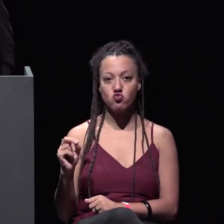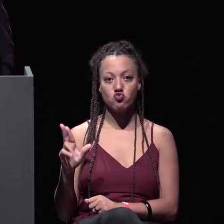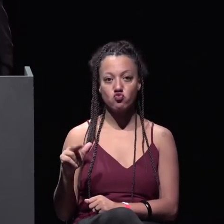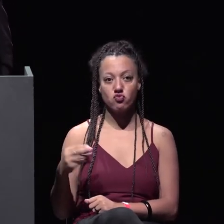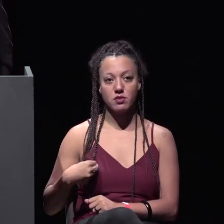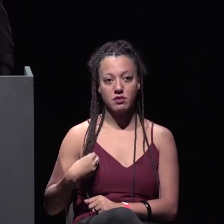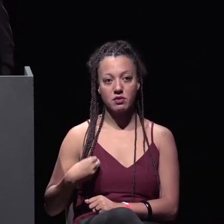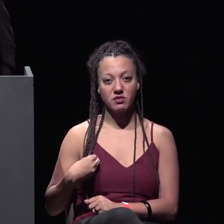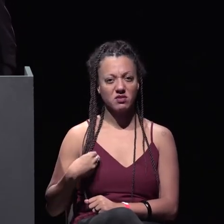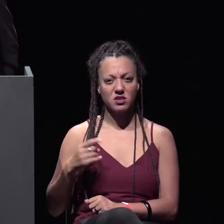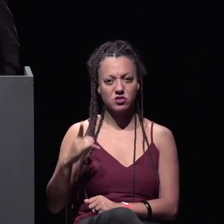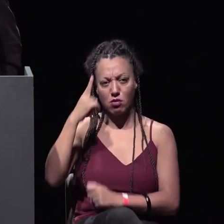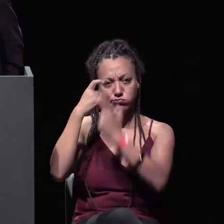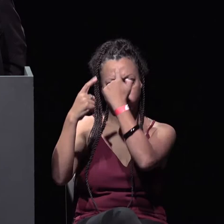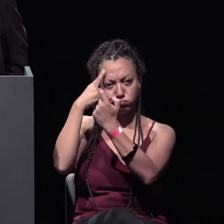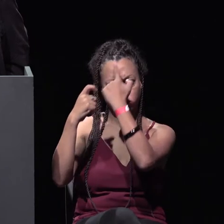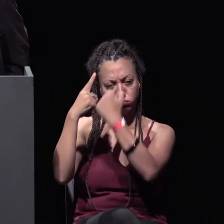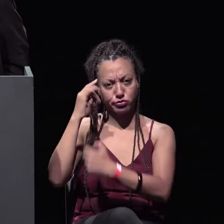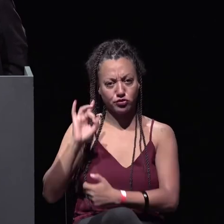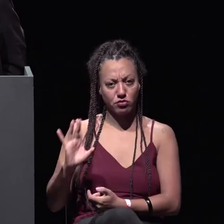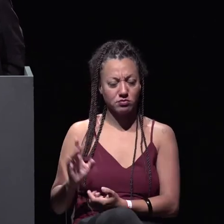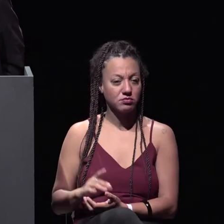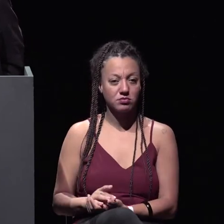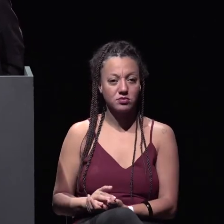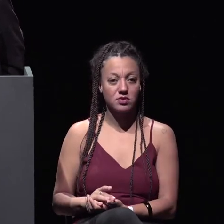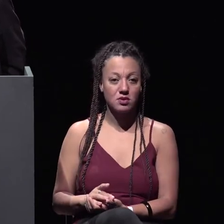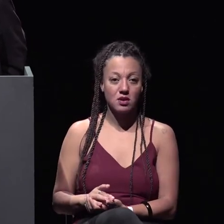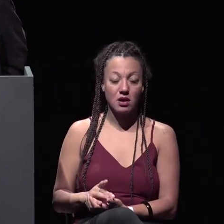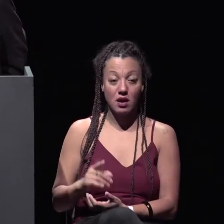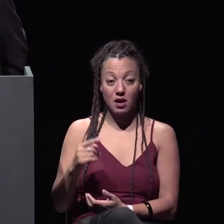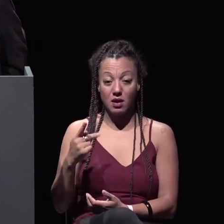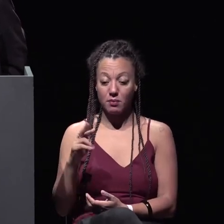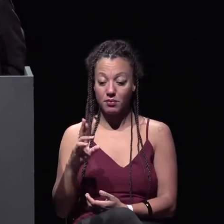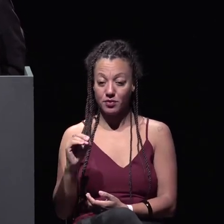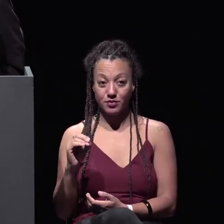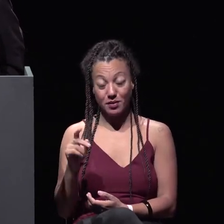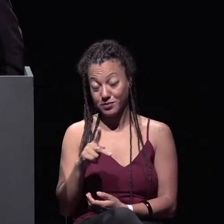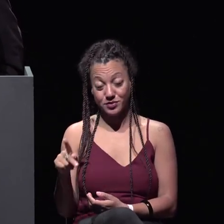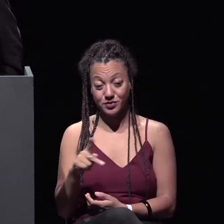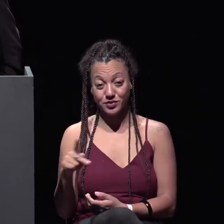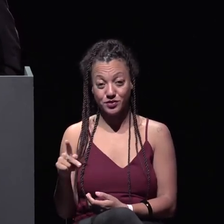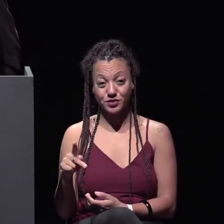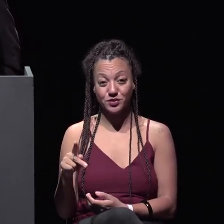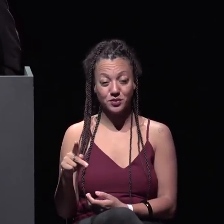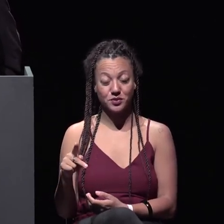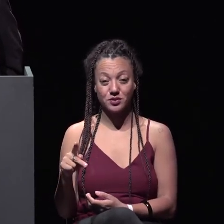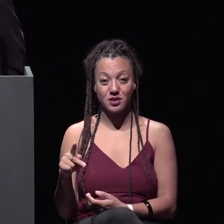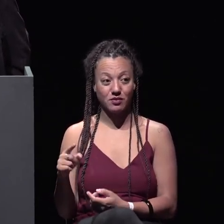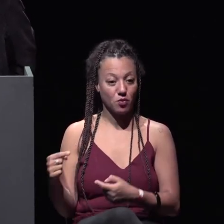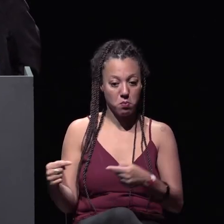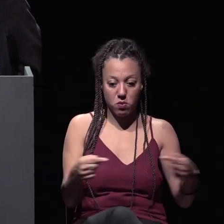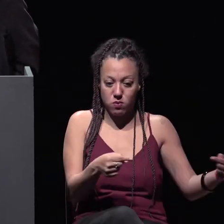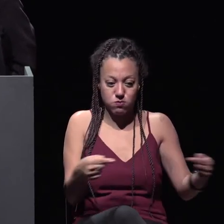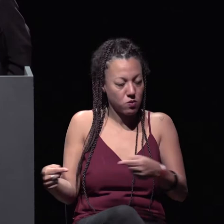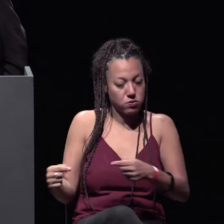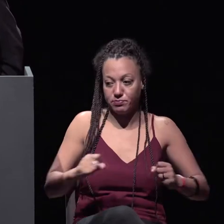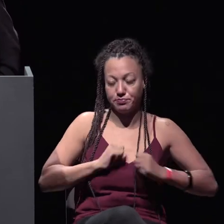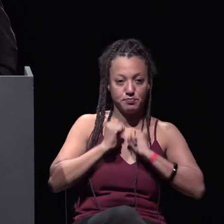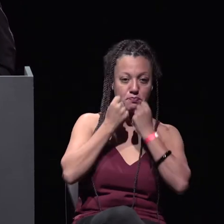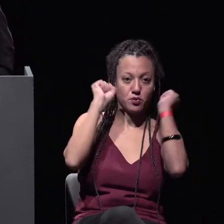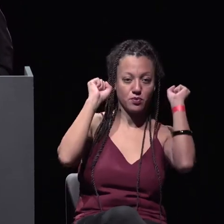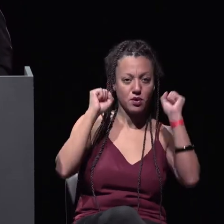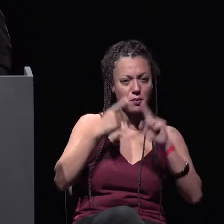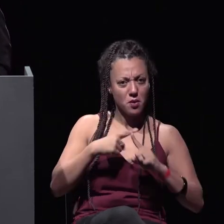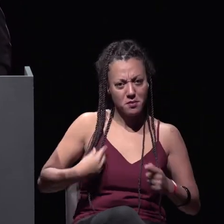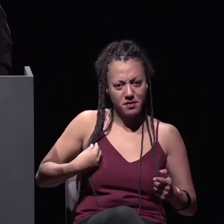histórica literária vamos dizer assim o clube já fez com que a professora míriam ribeiro se incendiasse né essa pessoa que